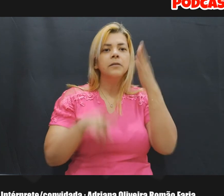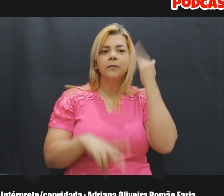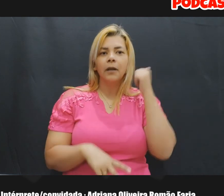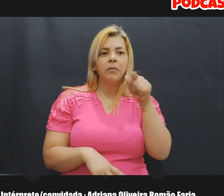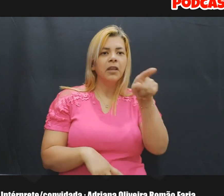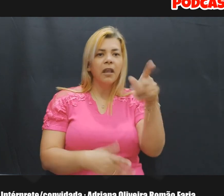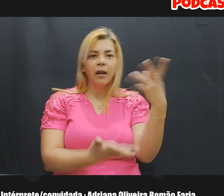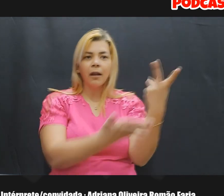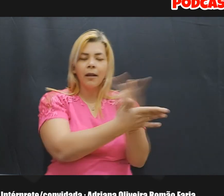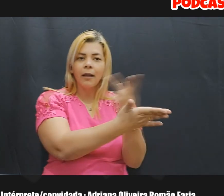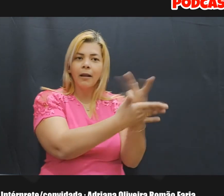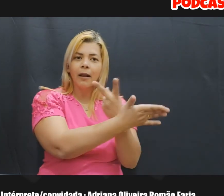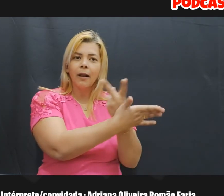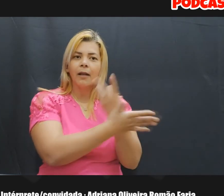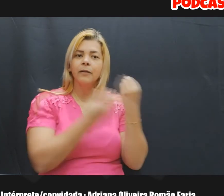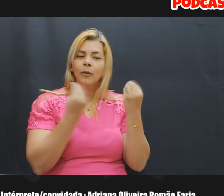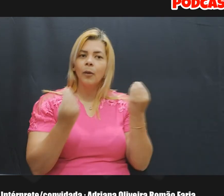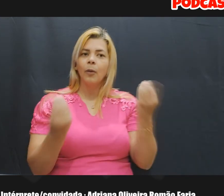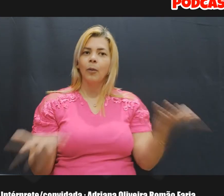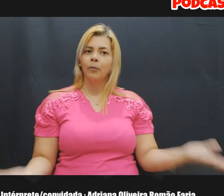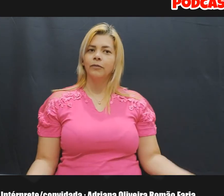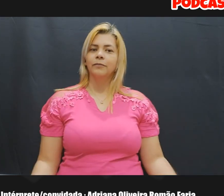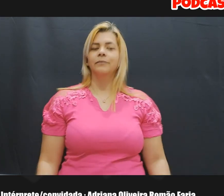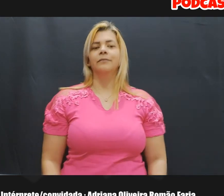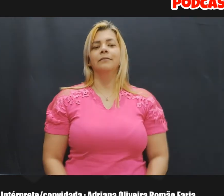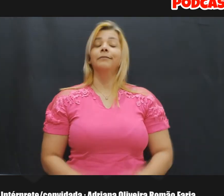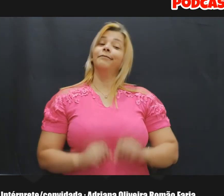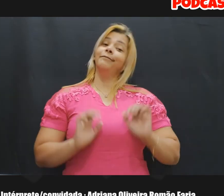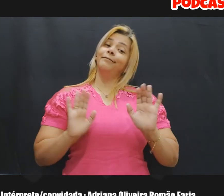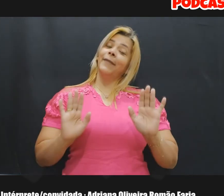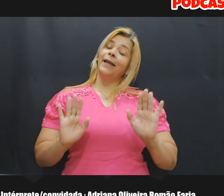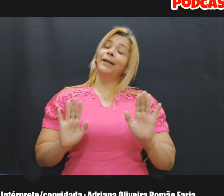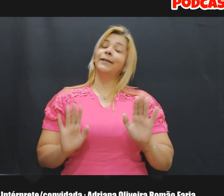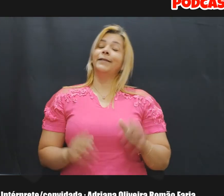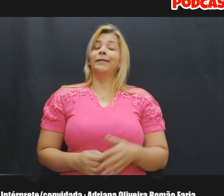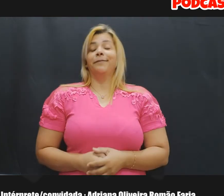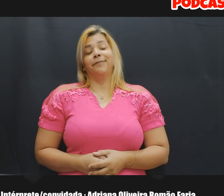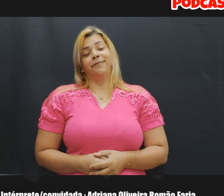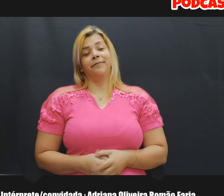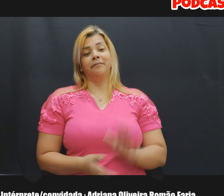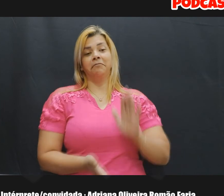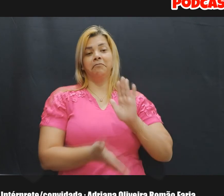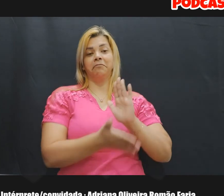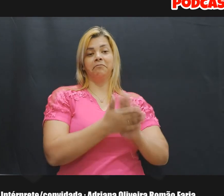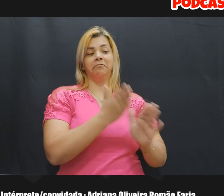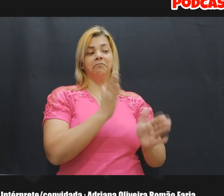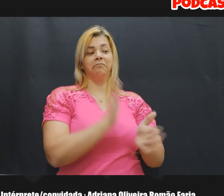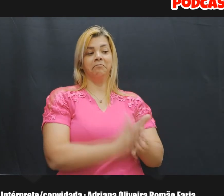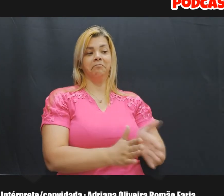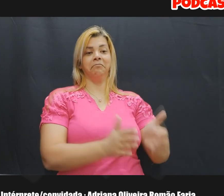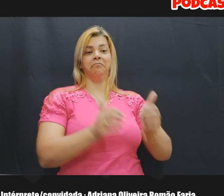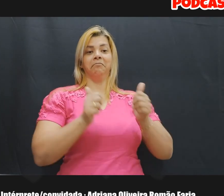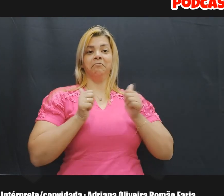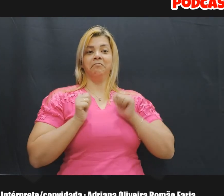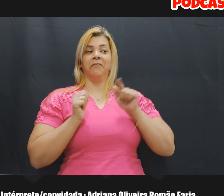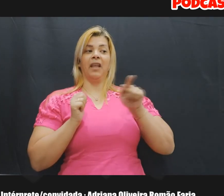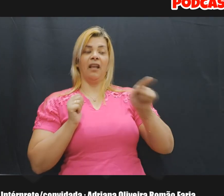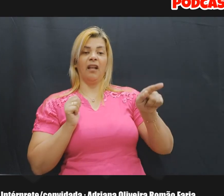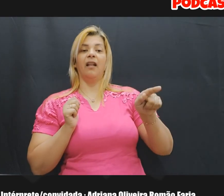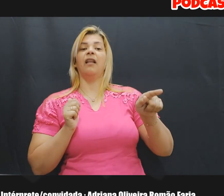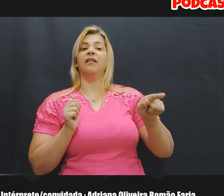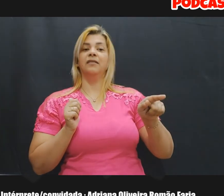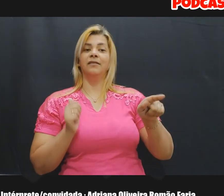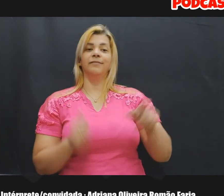que não é. Como que pode, né? Mas, enfim, né? Essas pessoas,